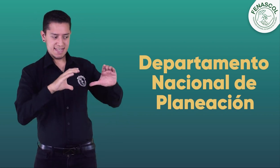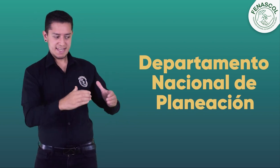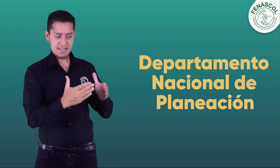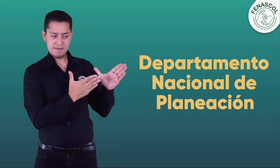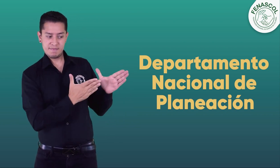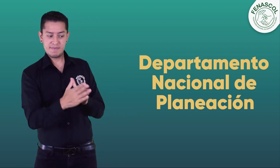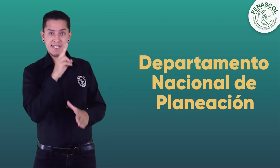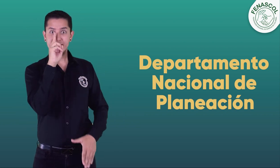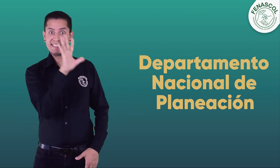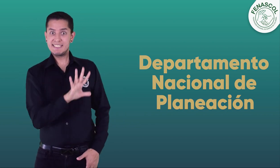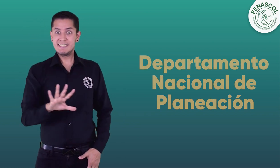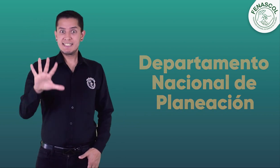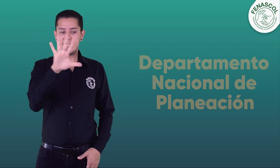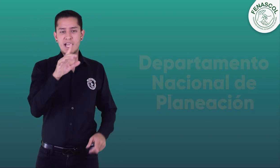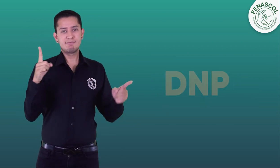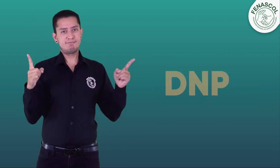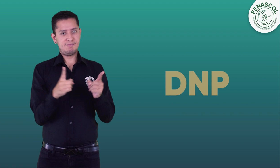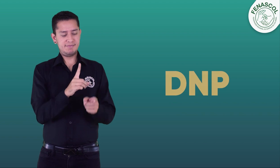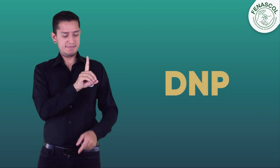Planeación? DNP.